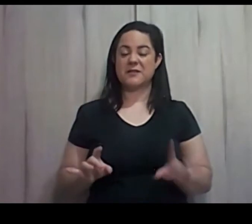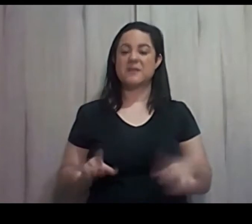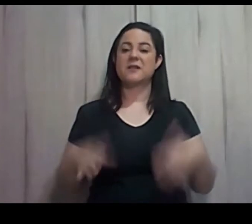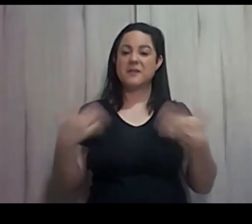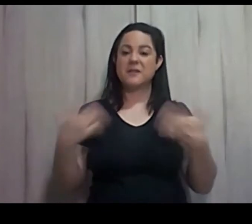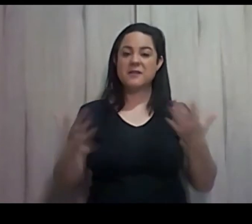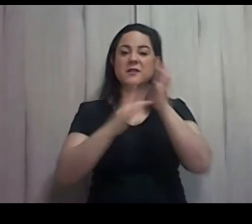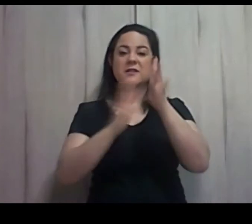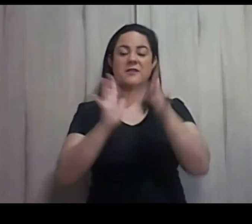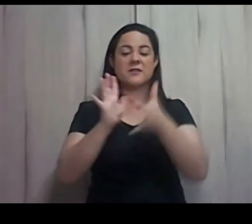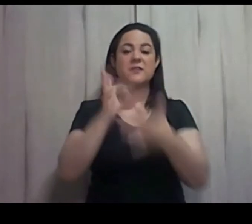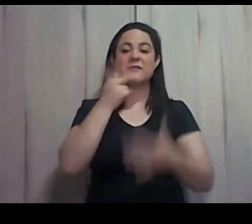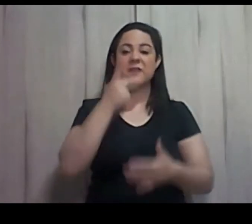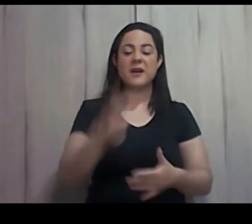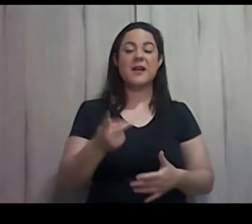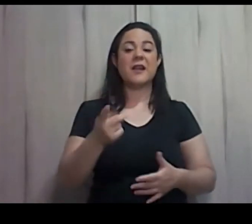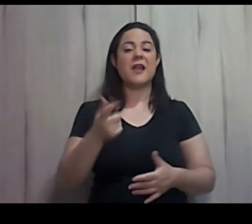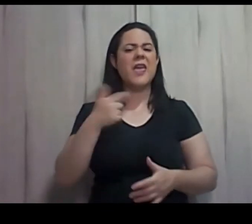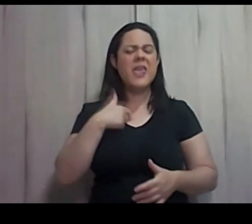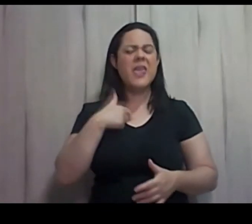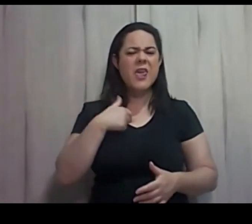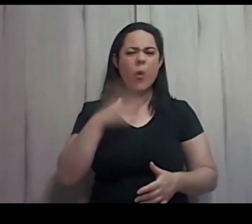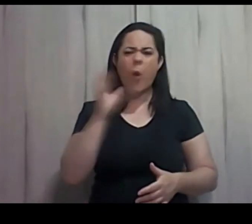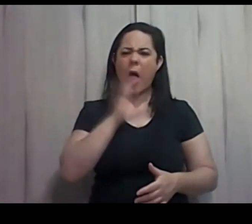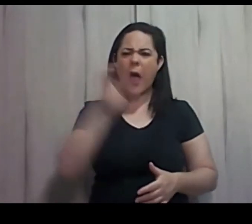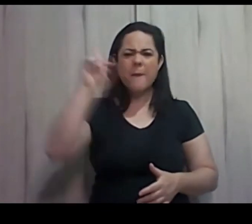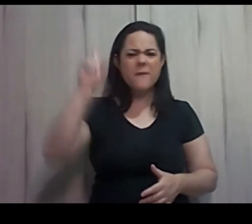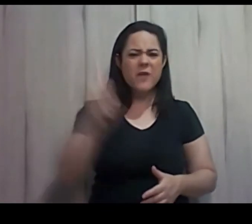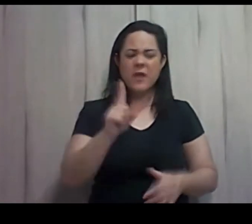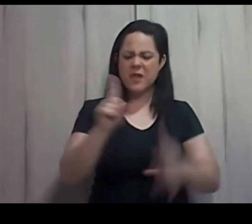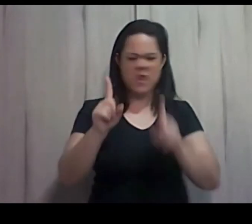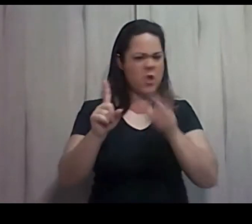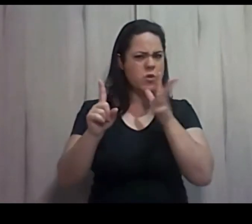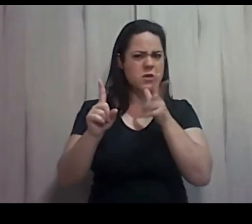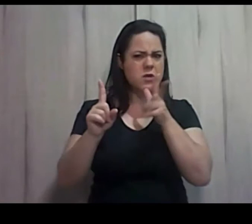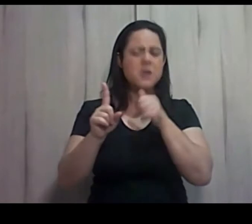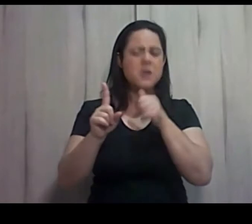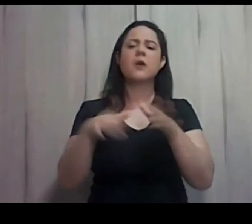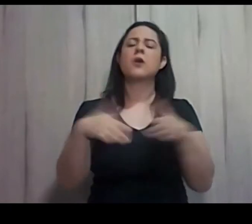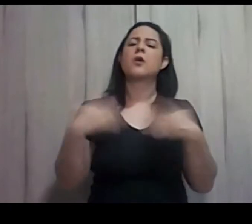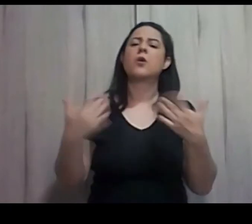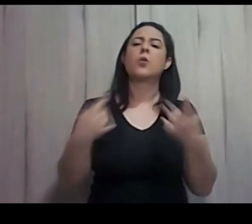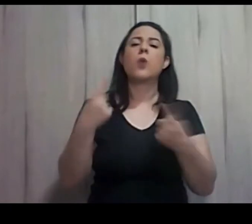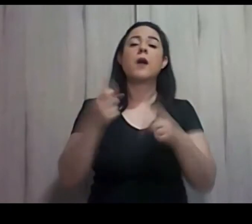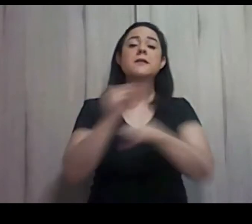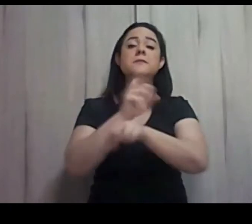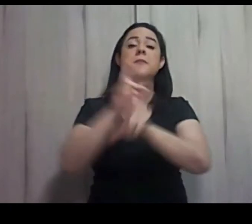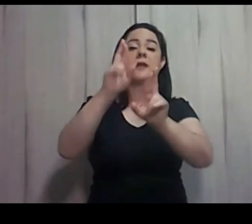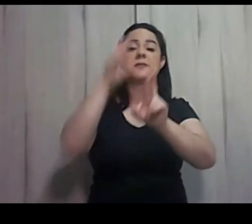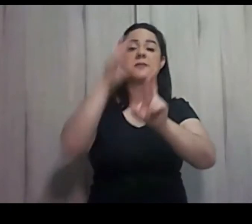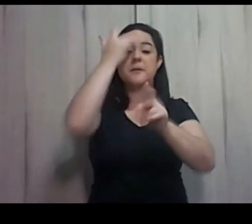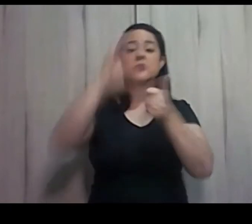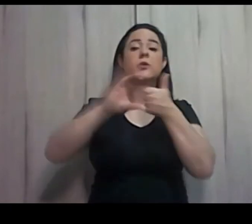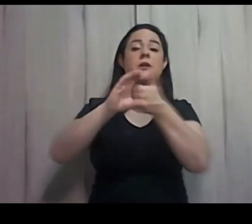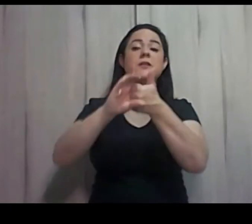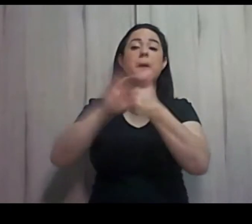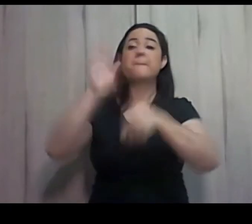assim: eis que venho sem demora. A pergunta é: qual é a maior esperança do cristão?